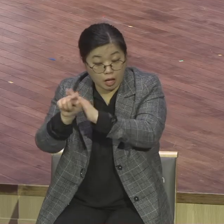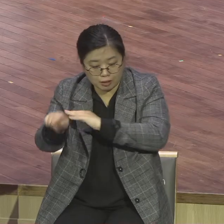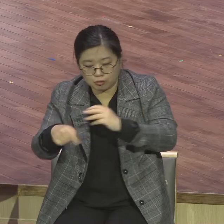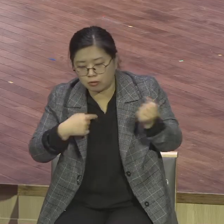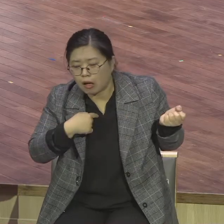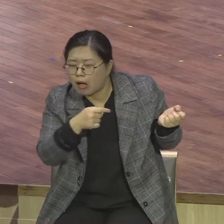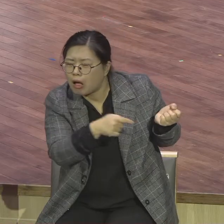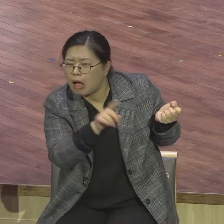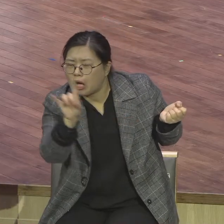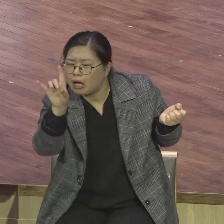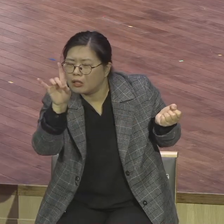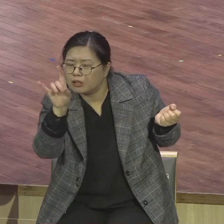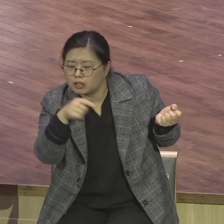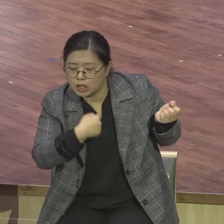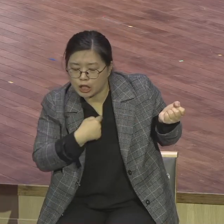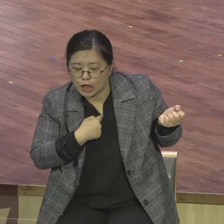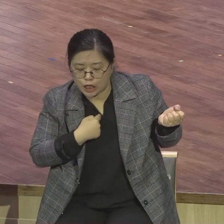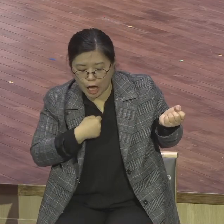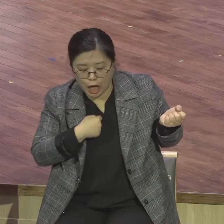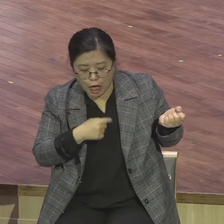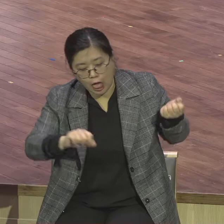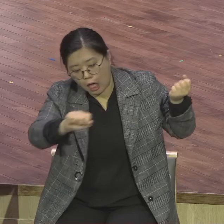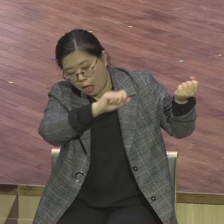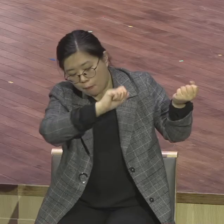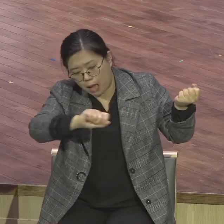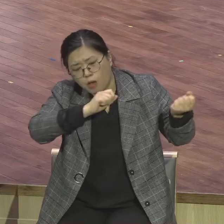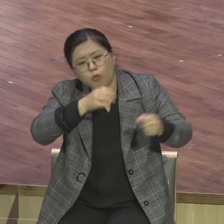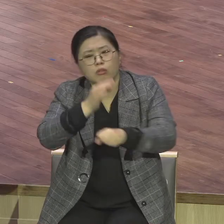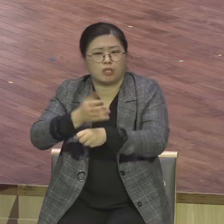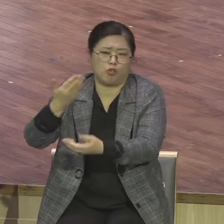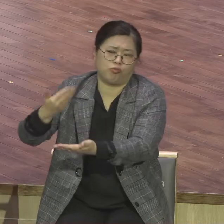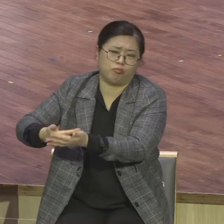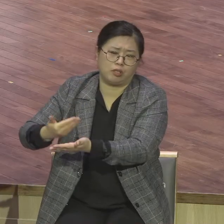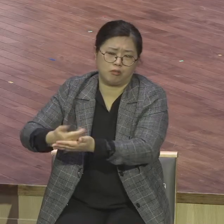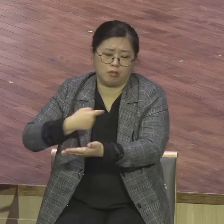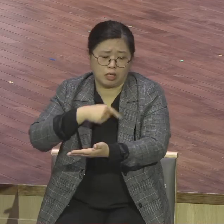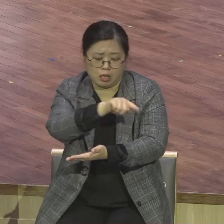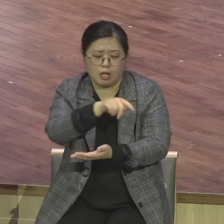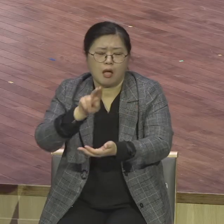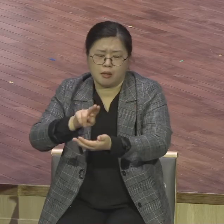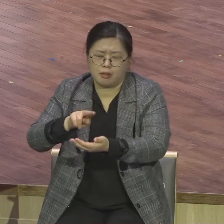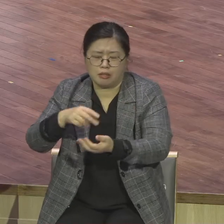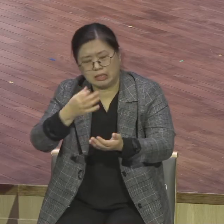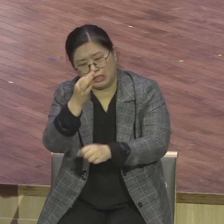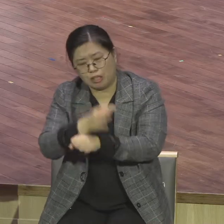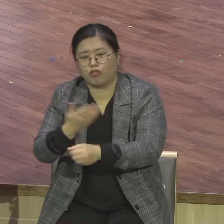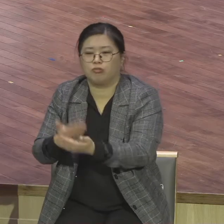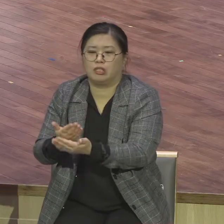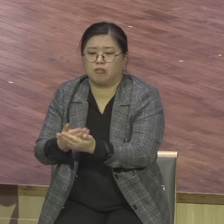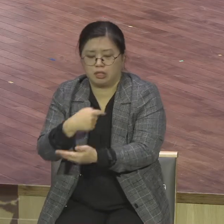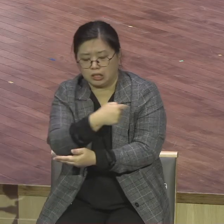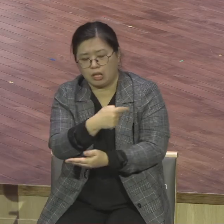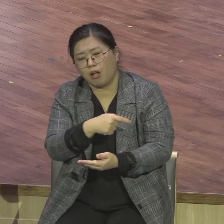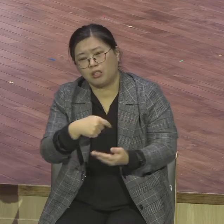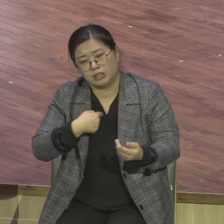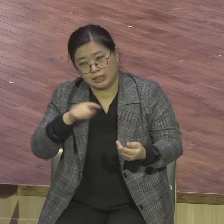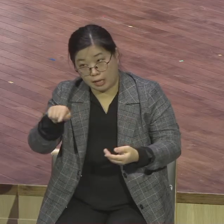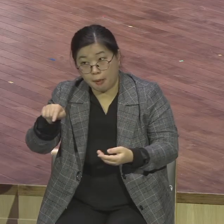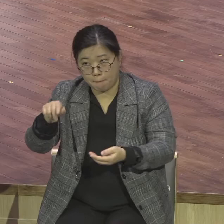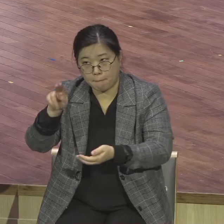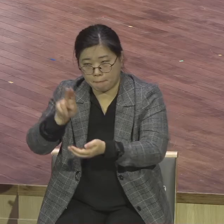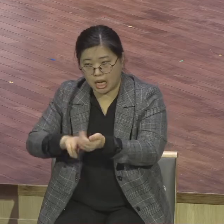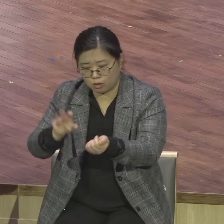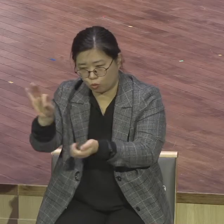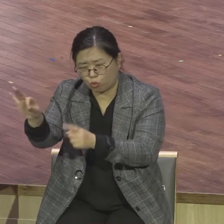사달라고. 그래서 악기점 주인 이 배처라는 분이 5달러를 주고